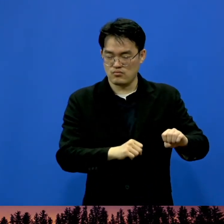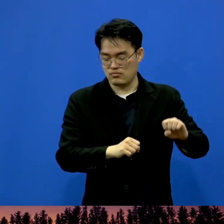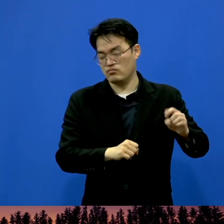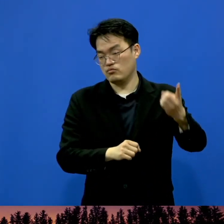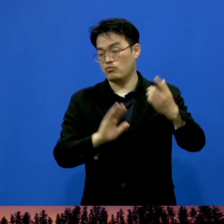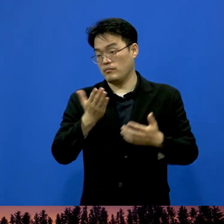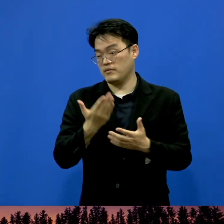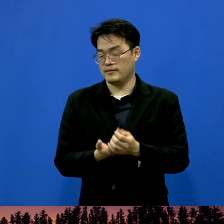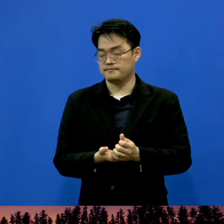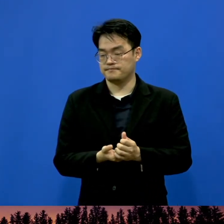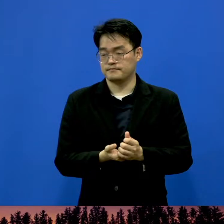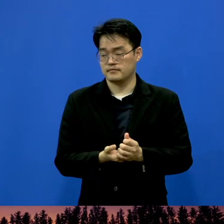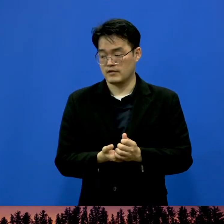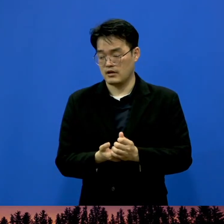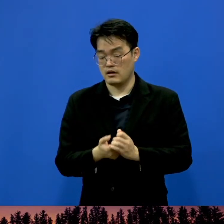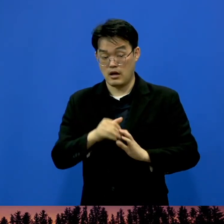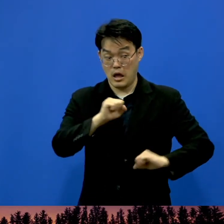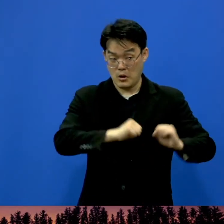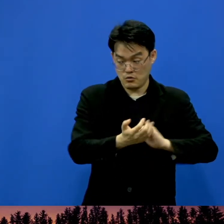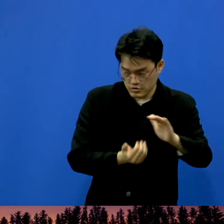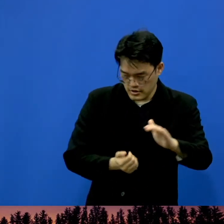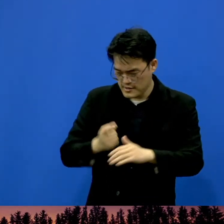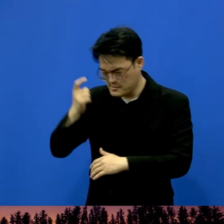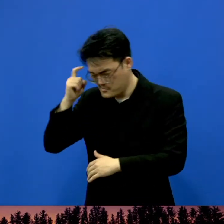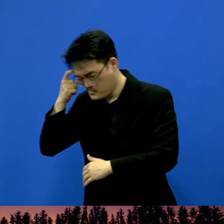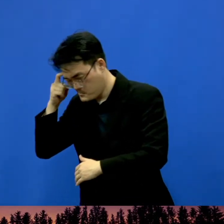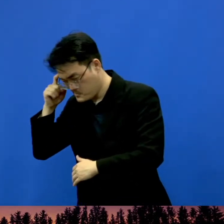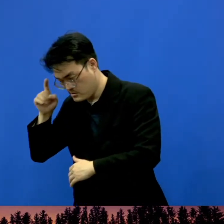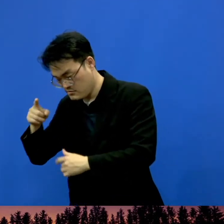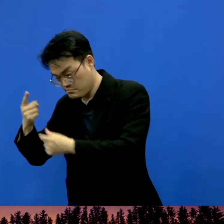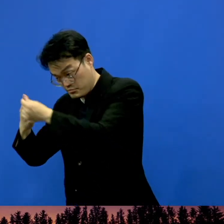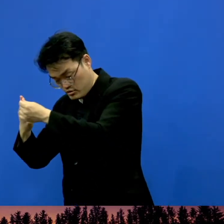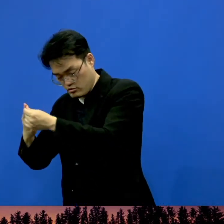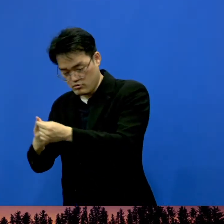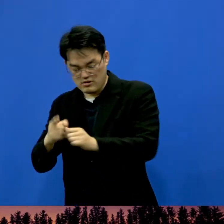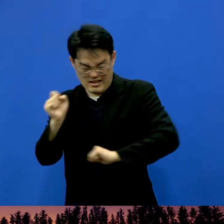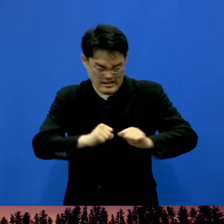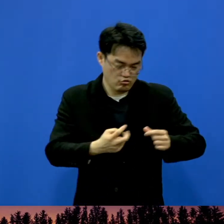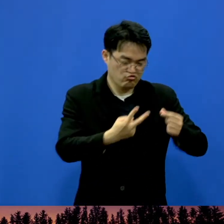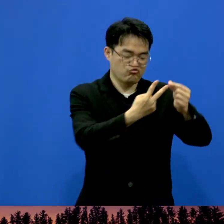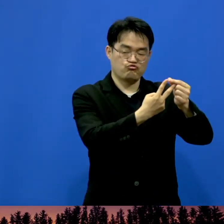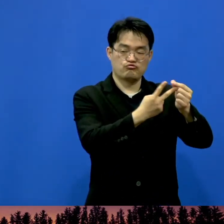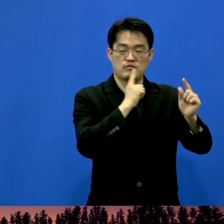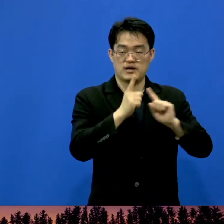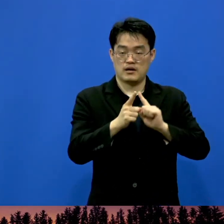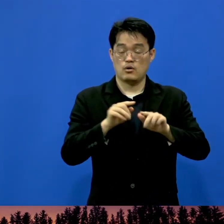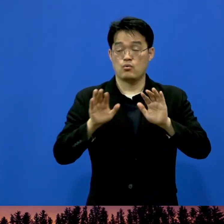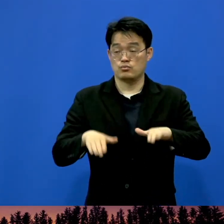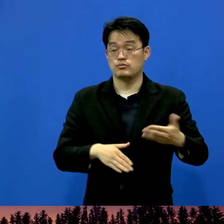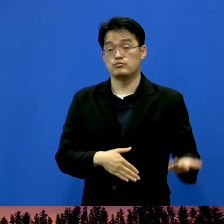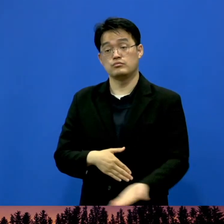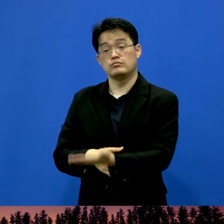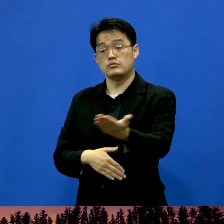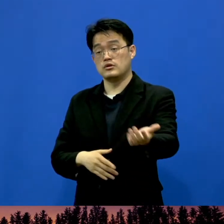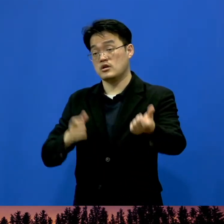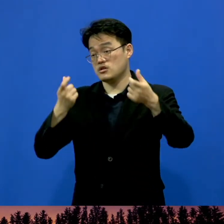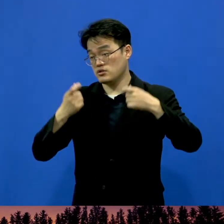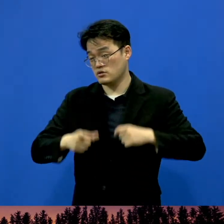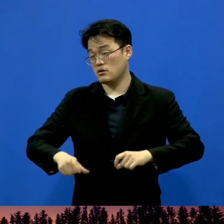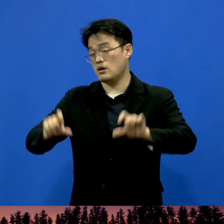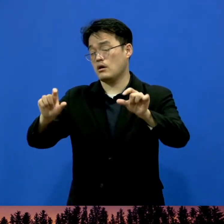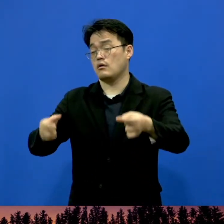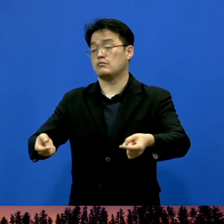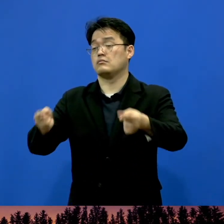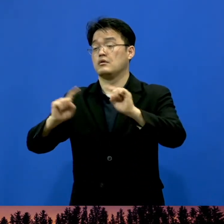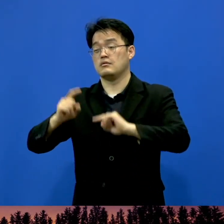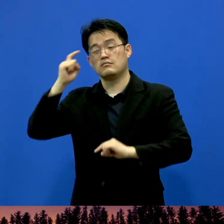이전에 생각이 있다는 겁니다. 생각이 없었는데 여러분 여기 앉아 있는 분 없습니다. 오늘 전혀 오늘 생각이